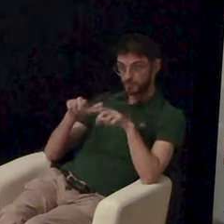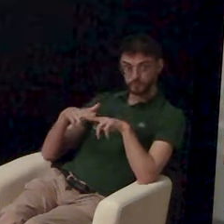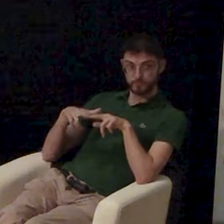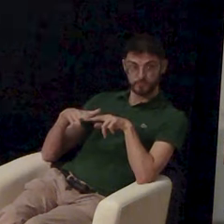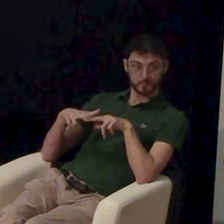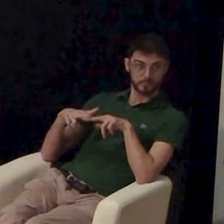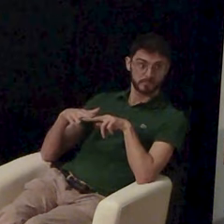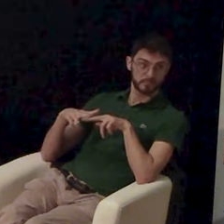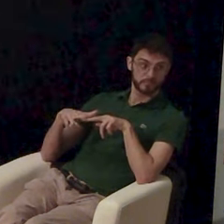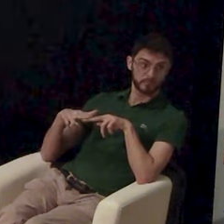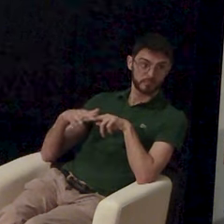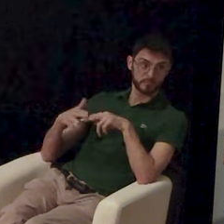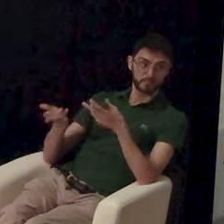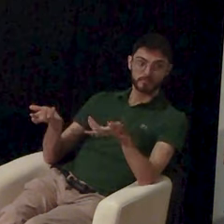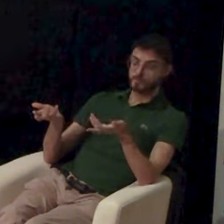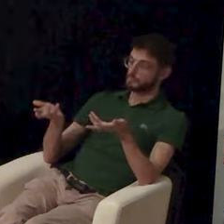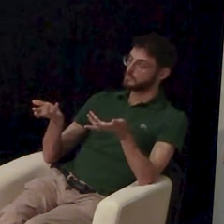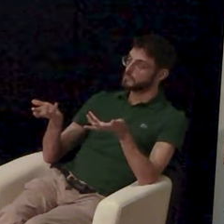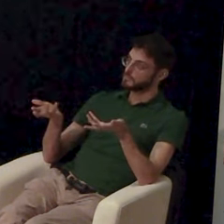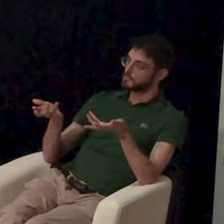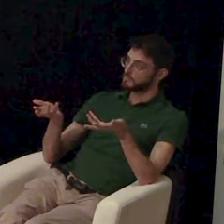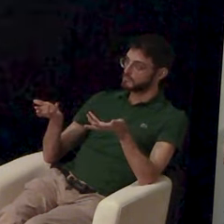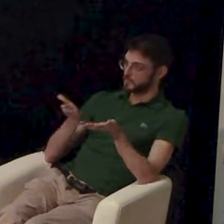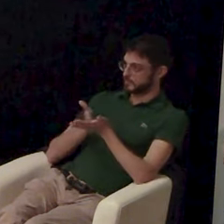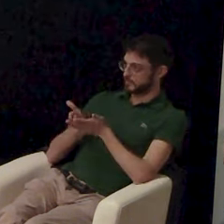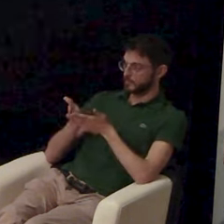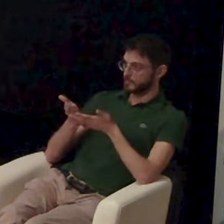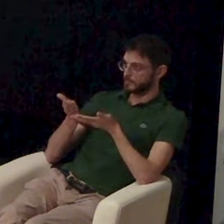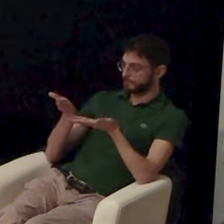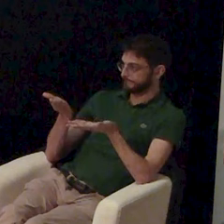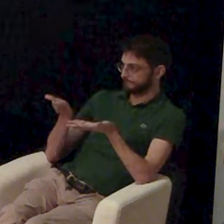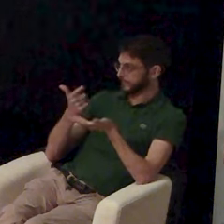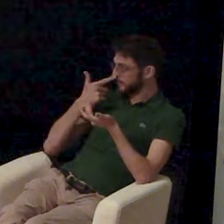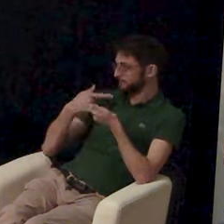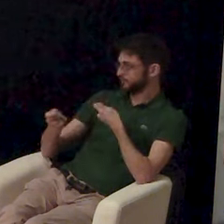le reste, je me débrouille, je n'ai pas d'accessibilité.